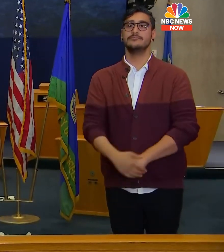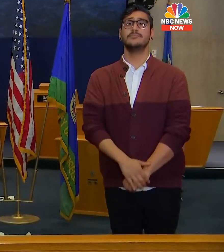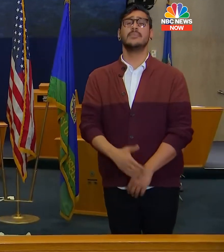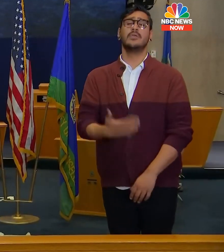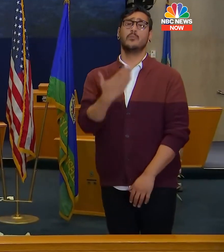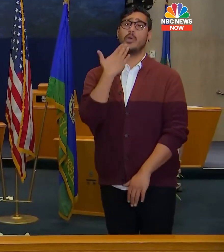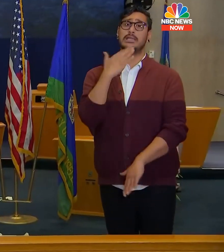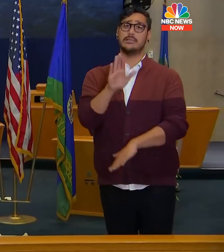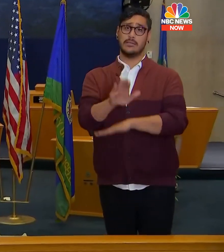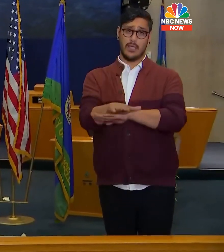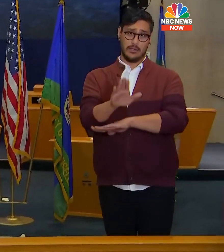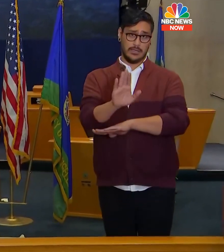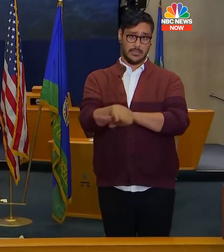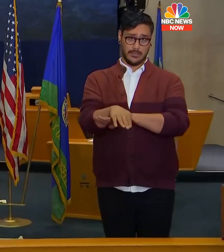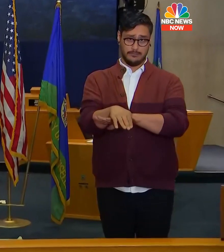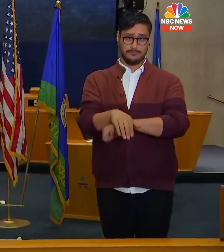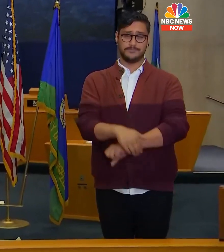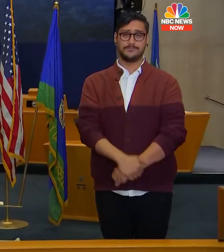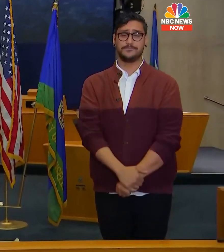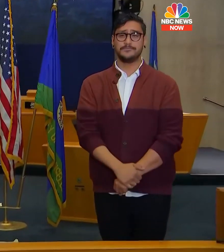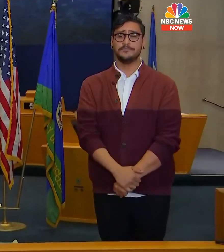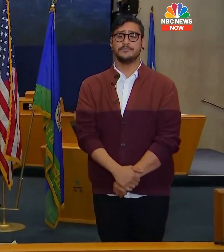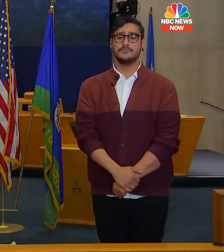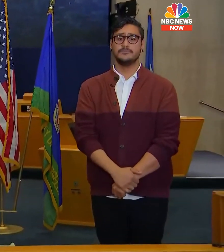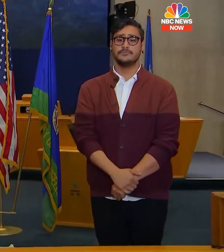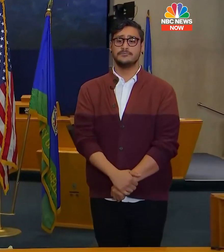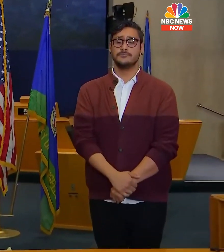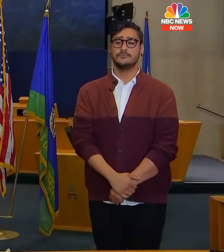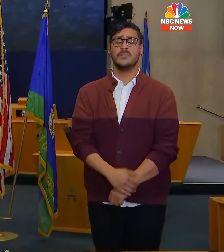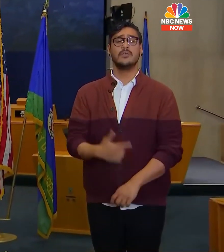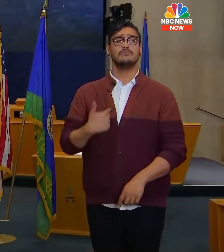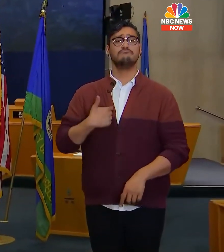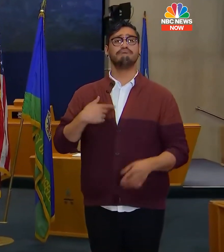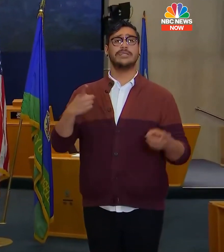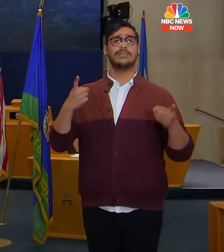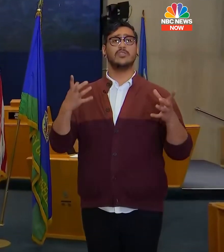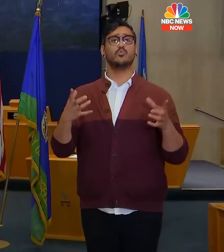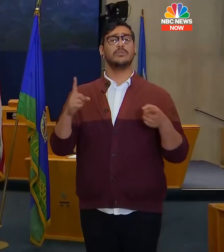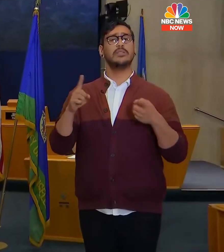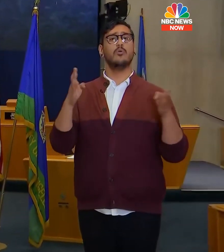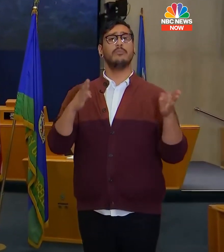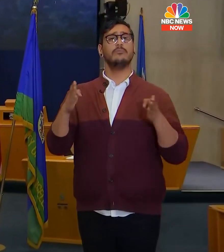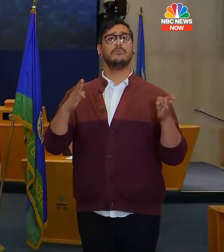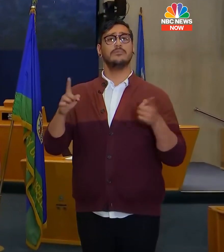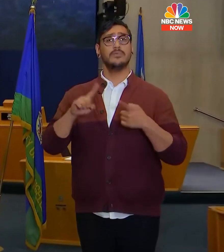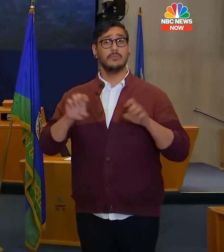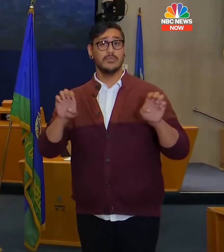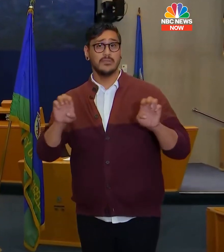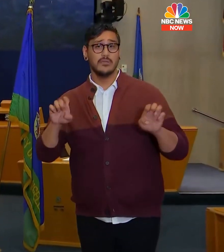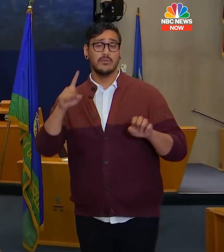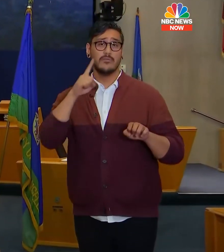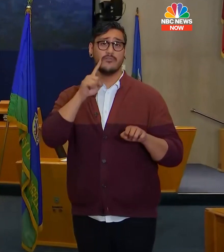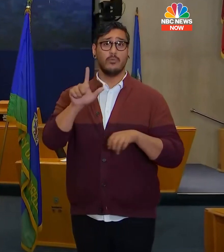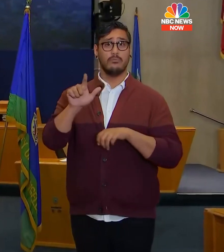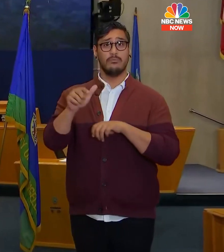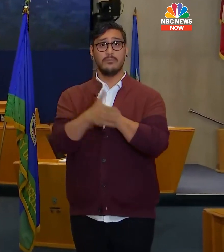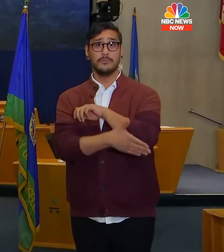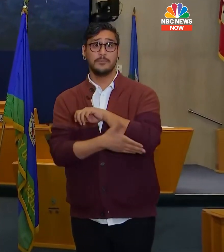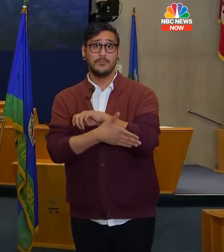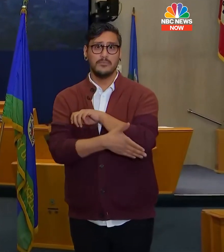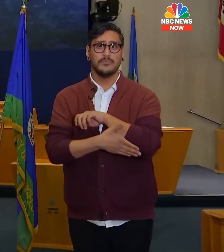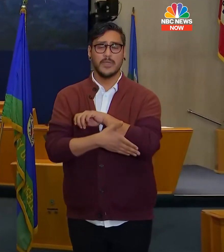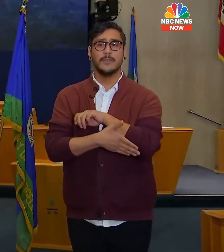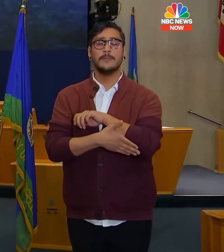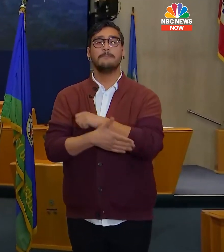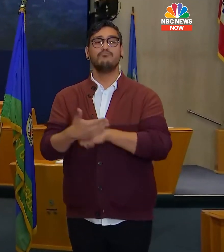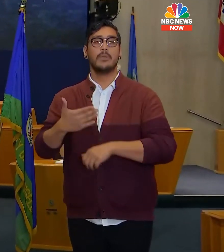Buenas tardes a todos. Como el director de operaciones de emergencias para el Condado de Los Ángeles, como